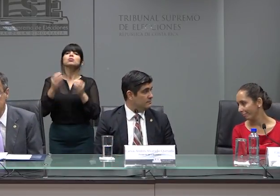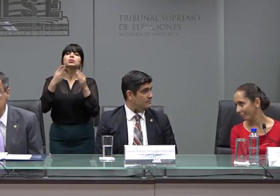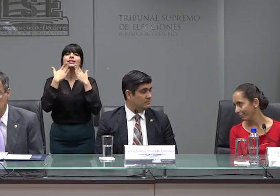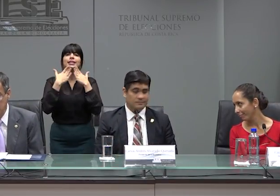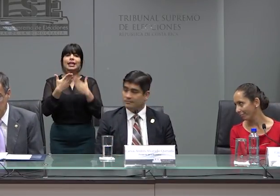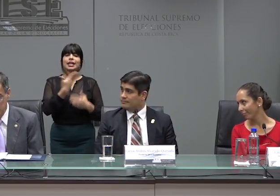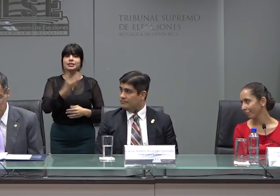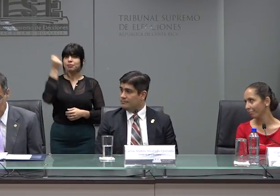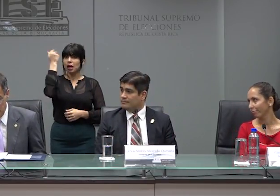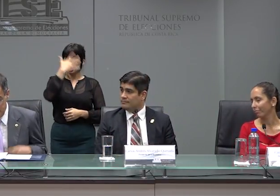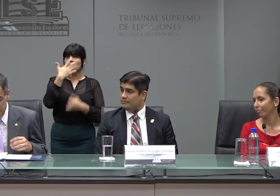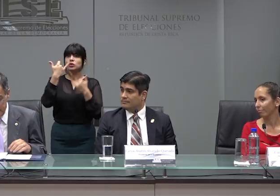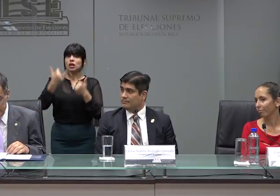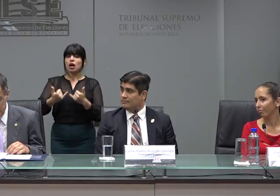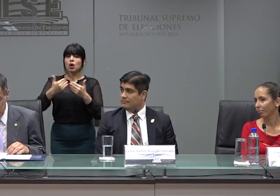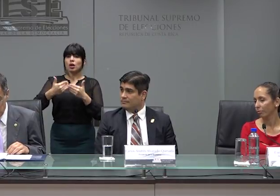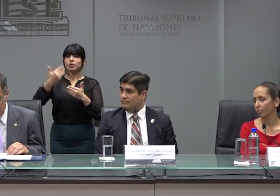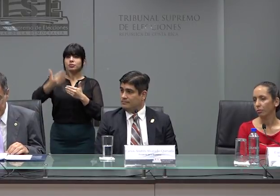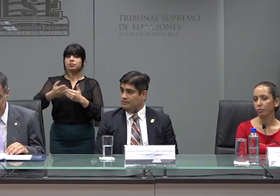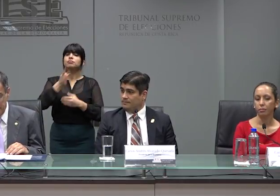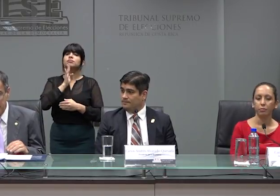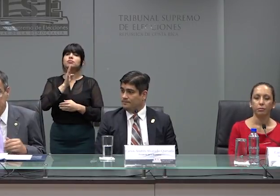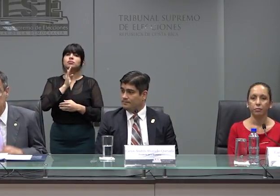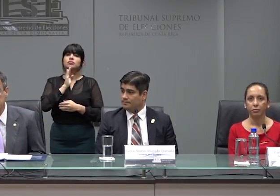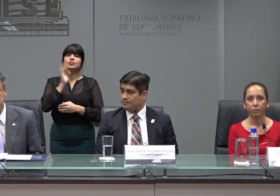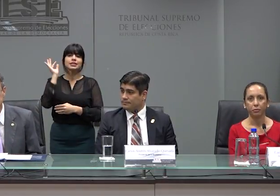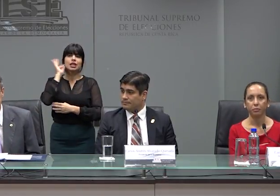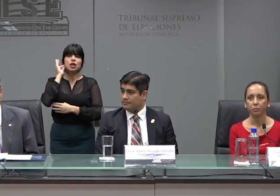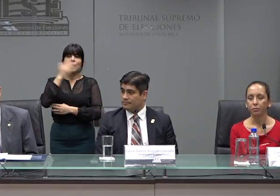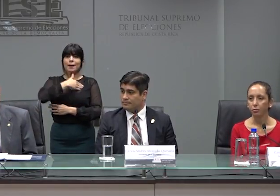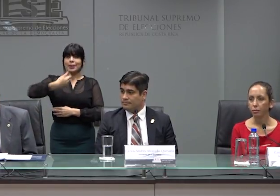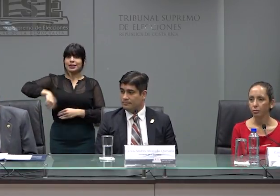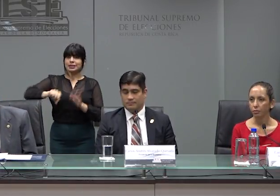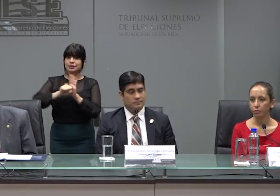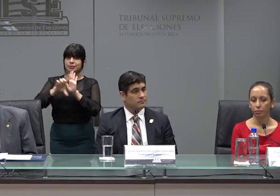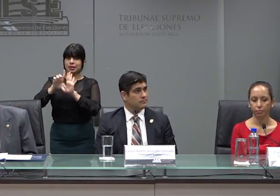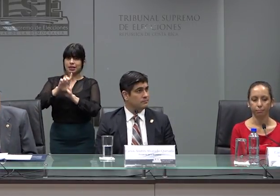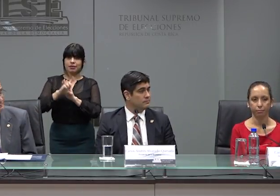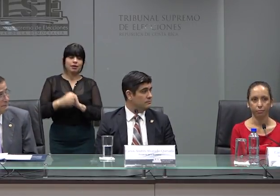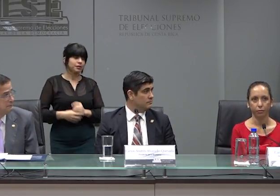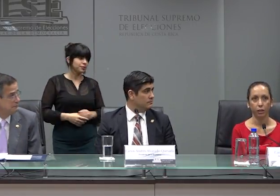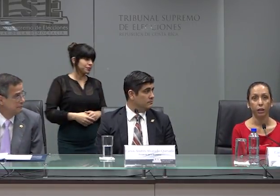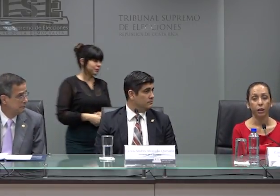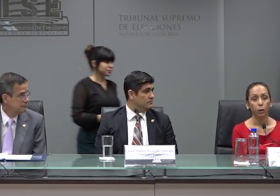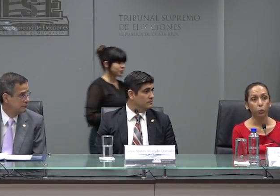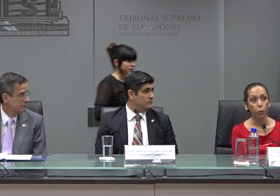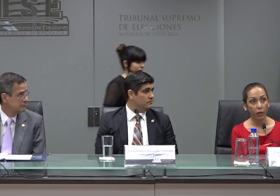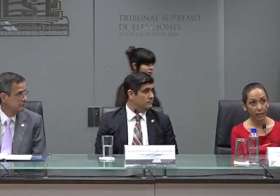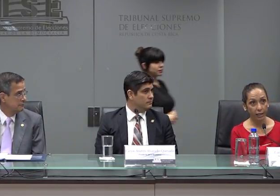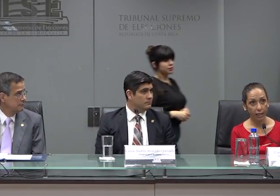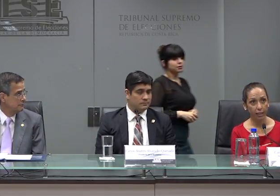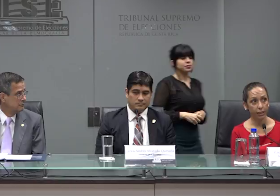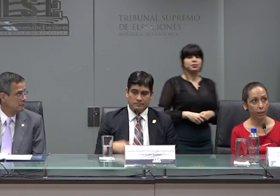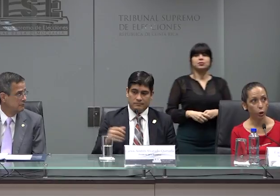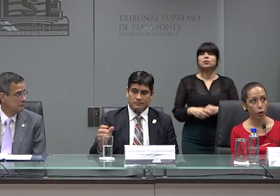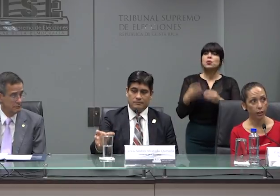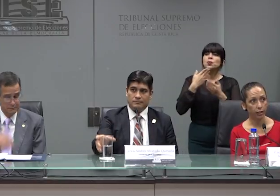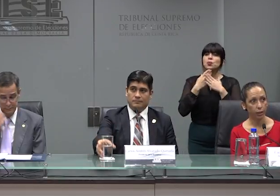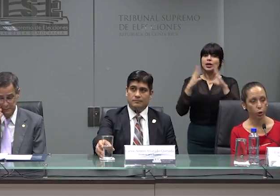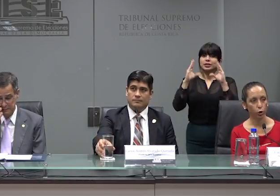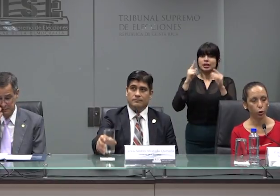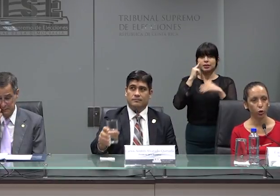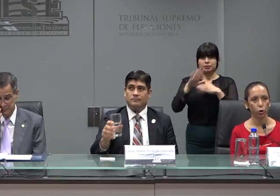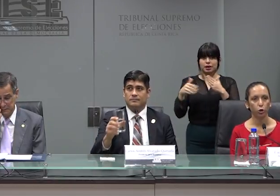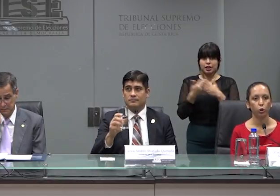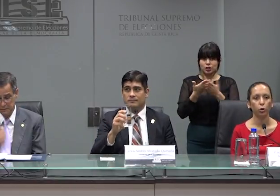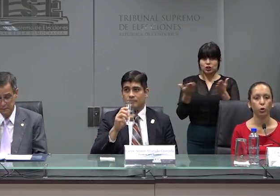Muchas gracias, don Carlos. Ahora tiene el uso de la palabra la señora presidenta de la Asamblea Legislativa. Muy buenas tardes a todas y